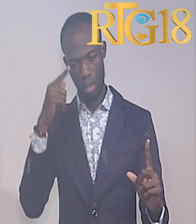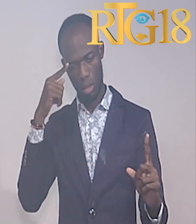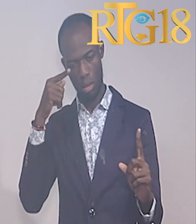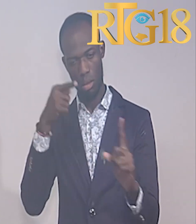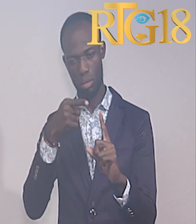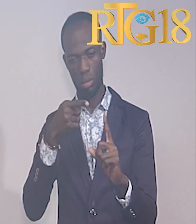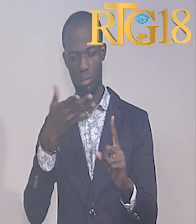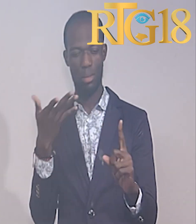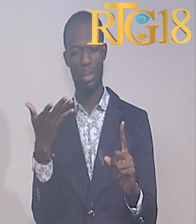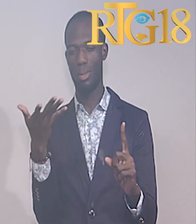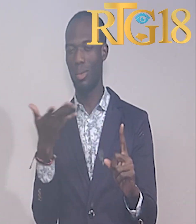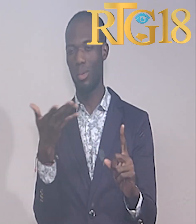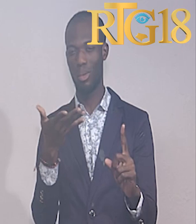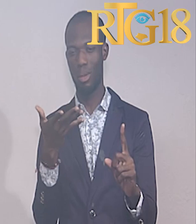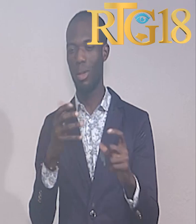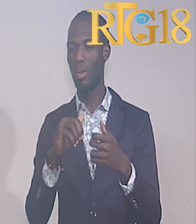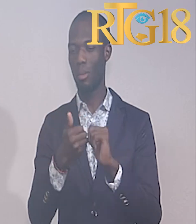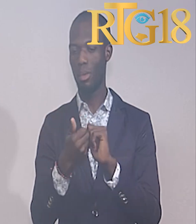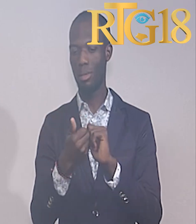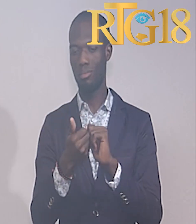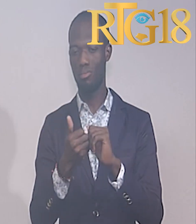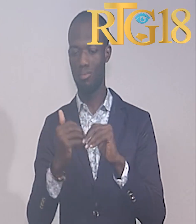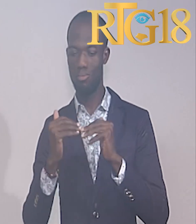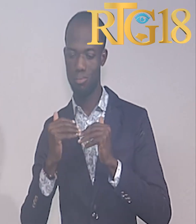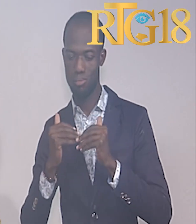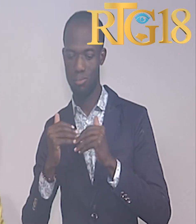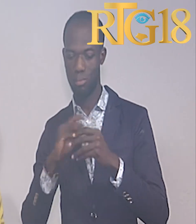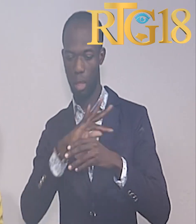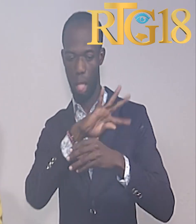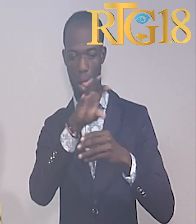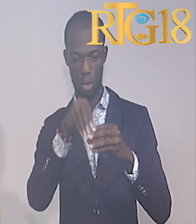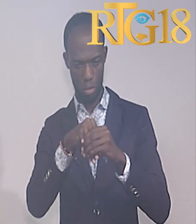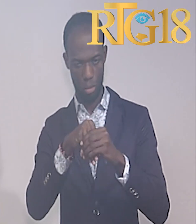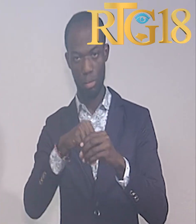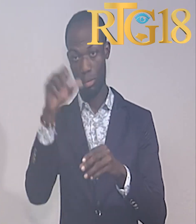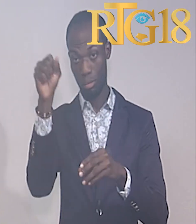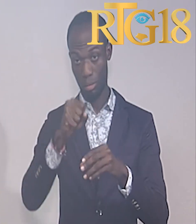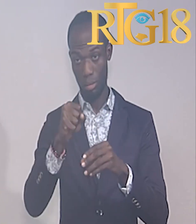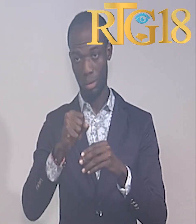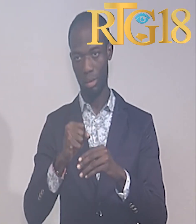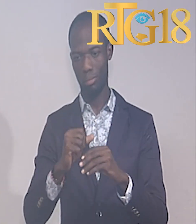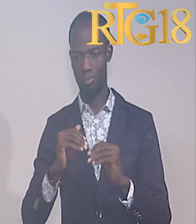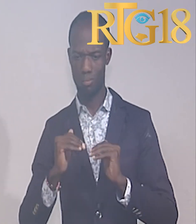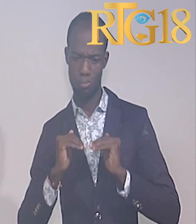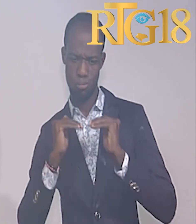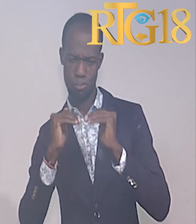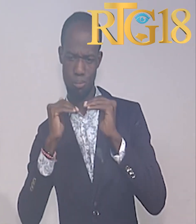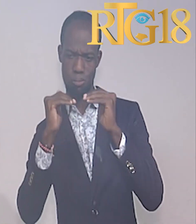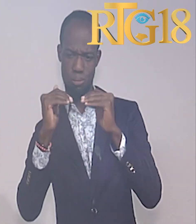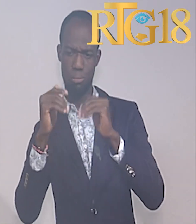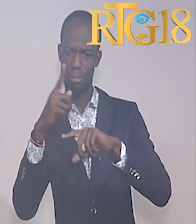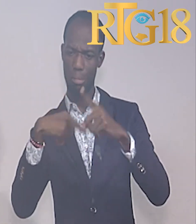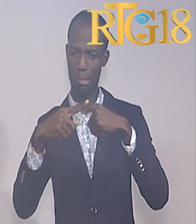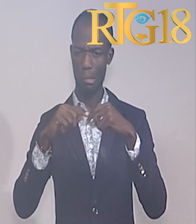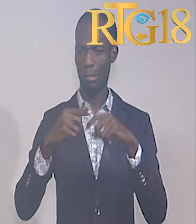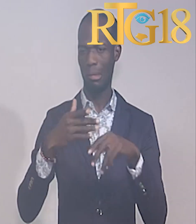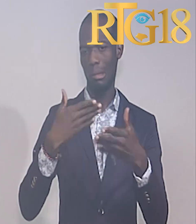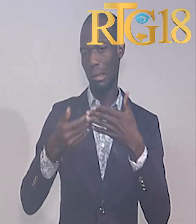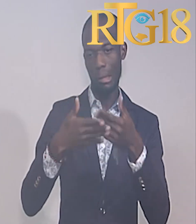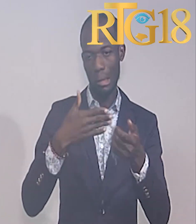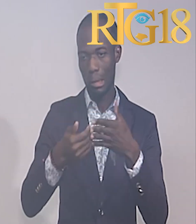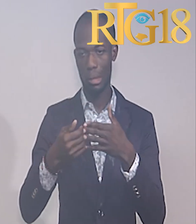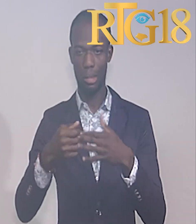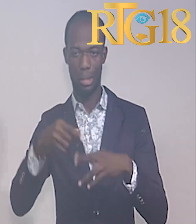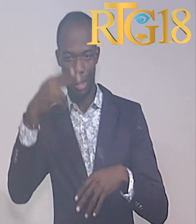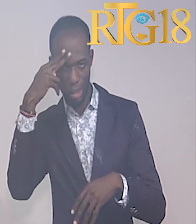d'objectif général, c'est vraiment de promouvoir et faciliter l'inclusion des personnes sourdes, que ce soit en Haïti et